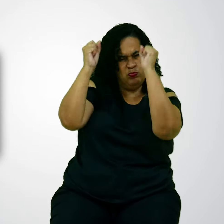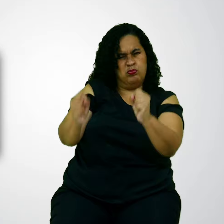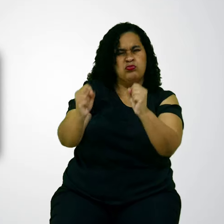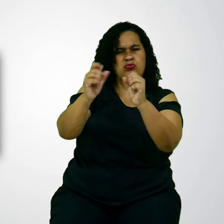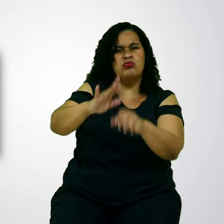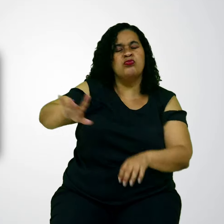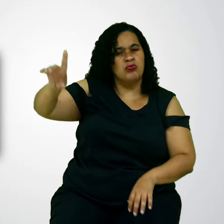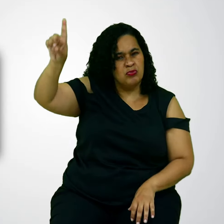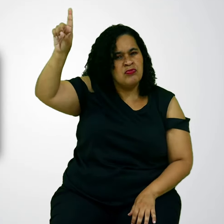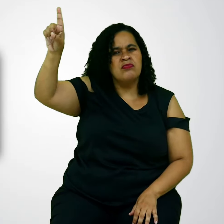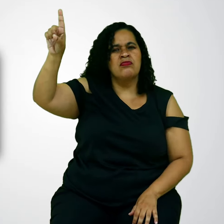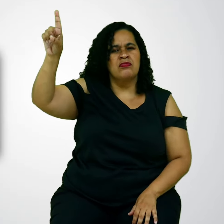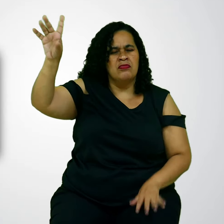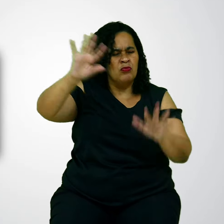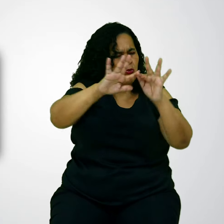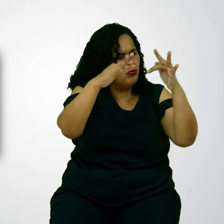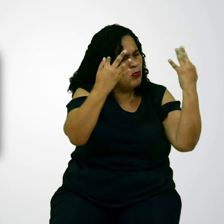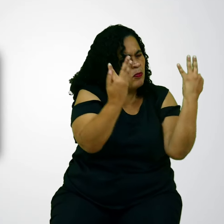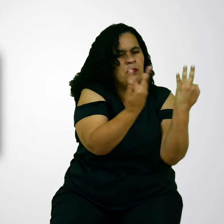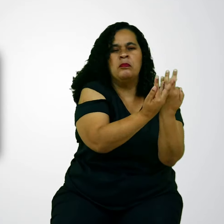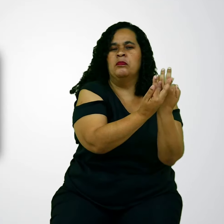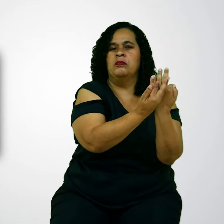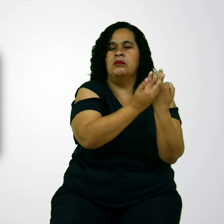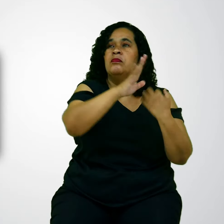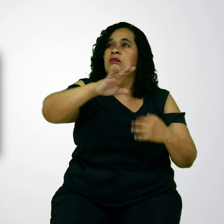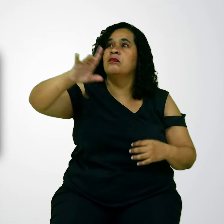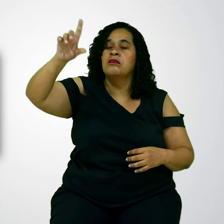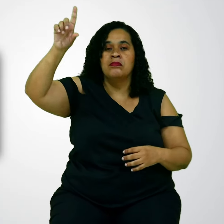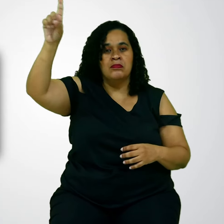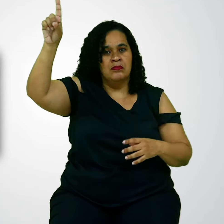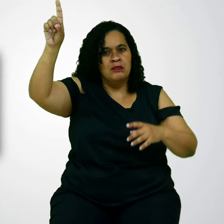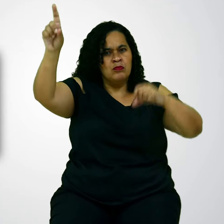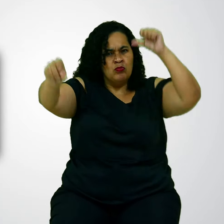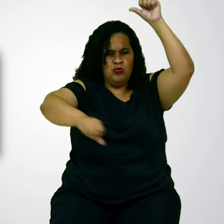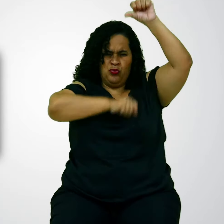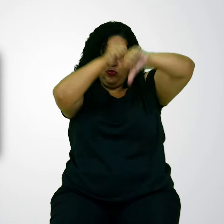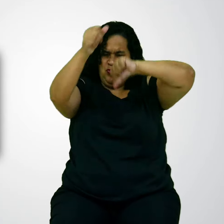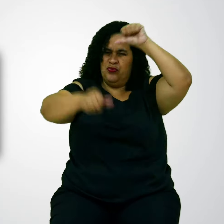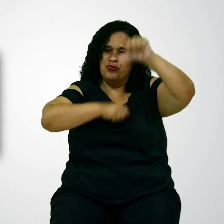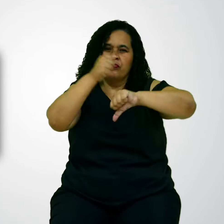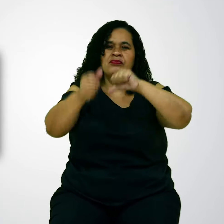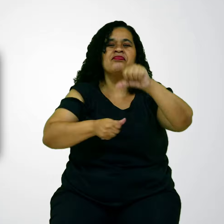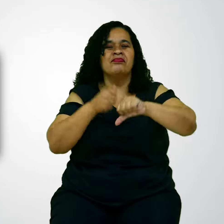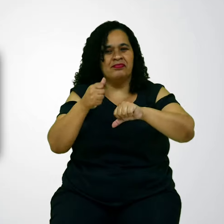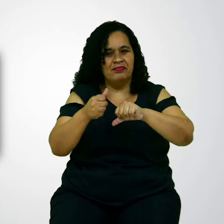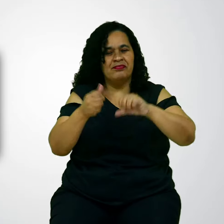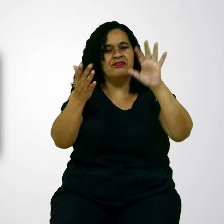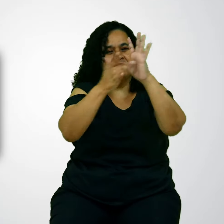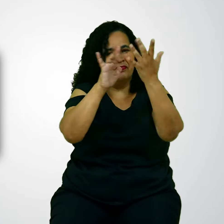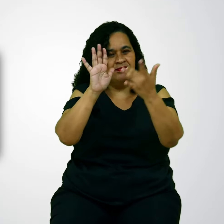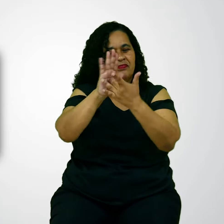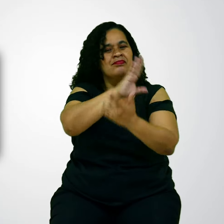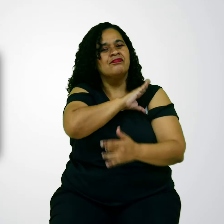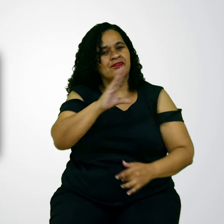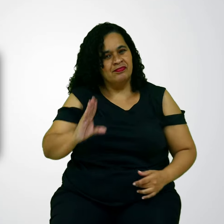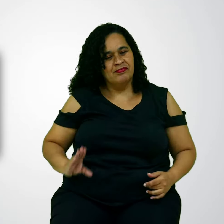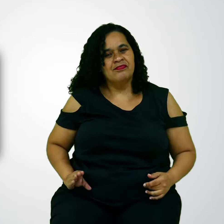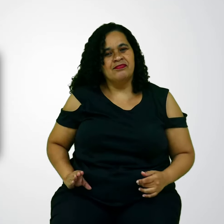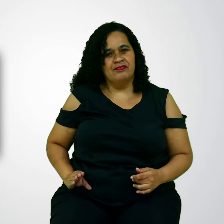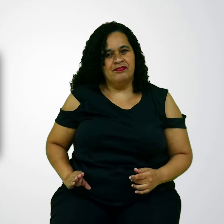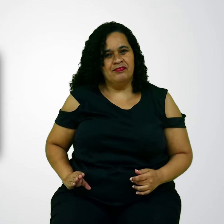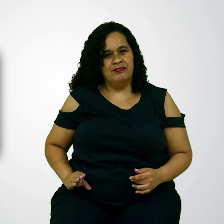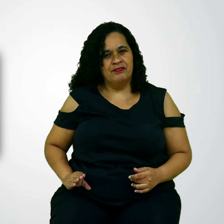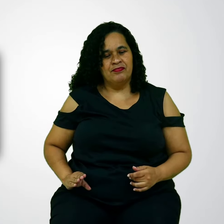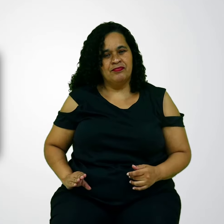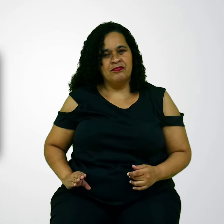das famílias. Deus está redimindo na pessoa de Jesus todas as coisas. Desde esse dia lá dos